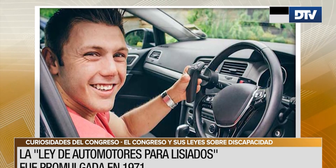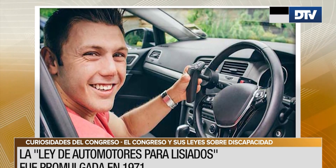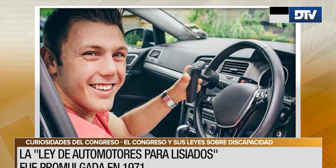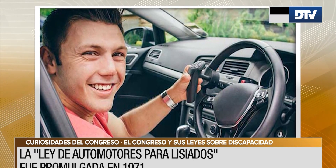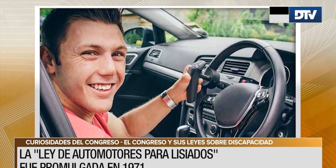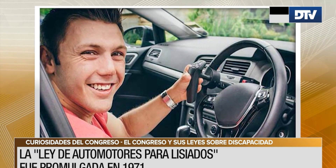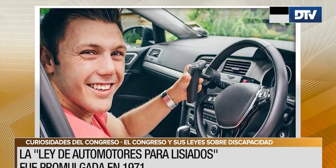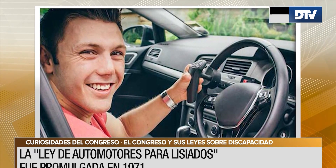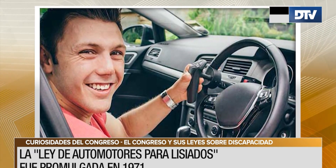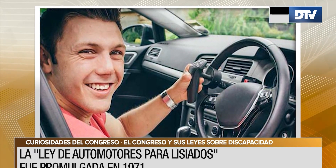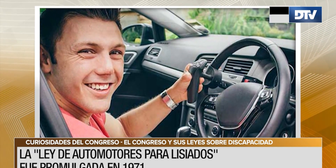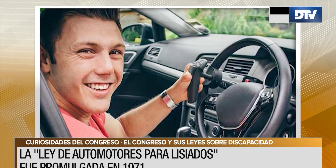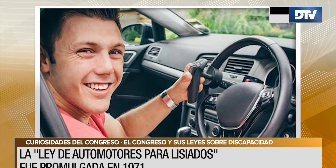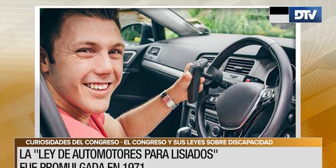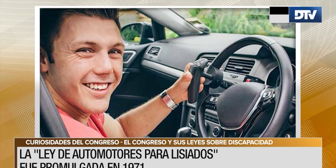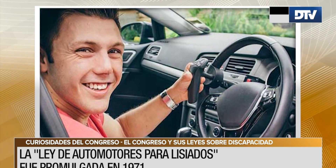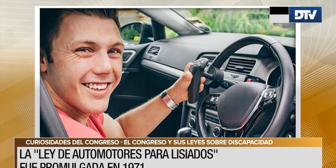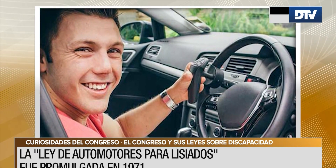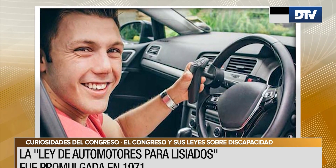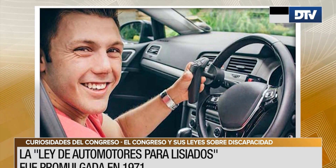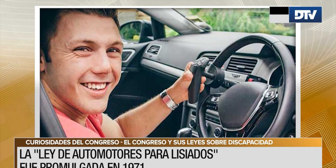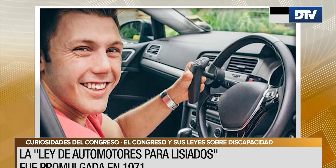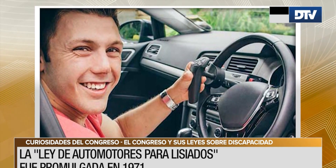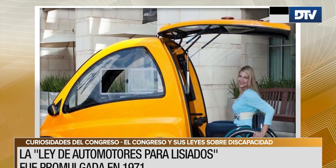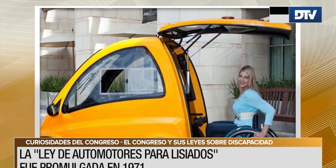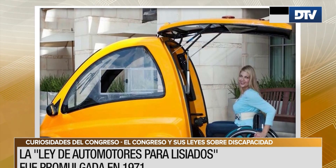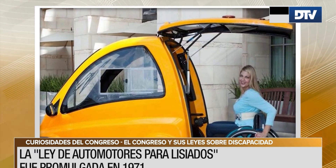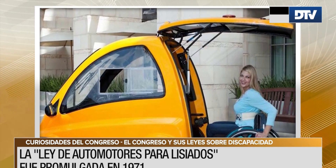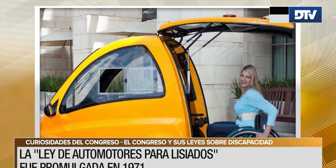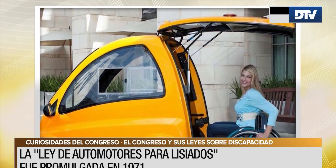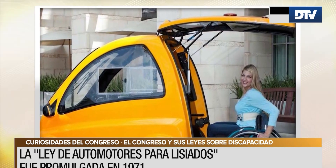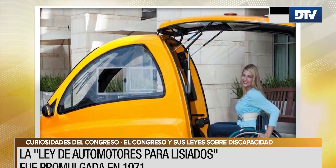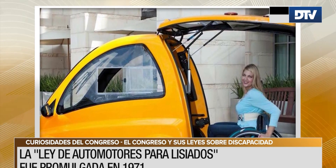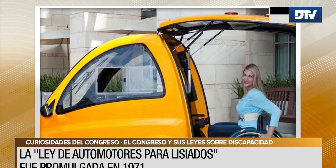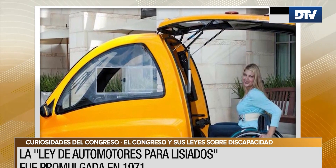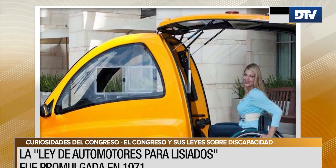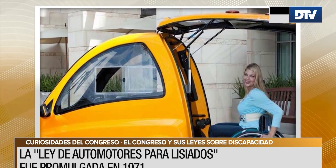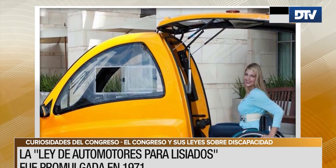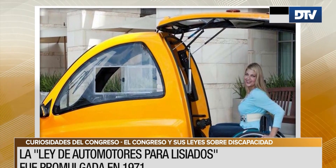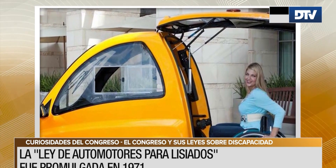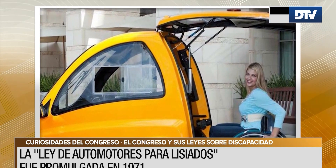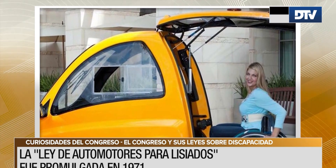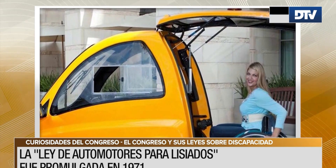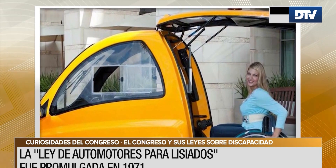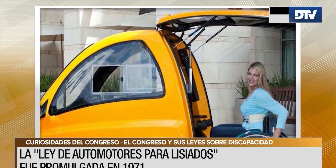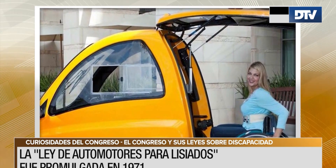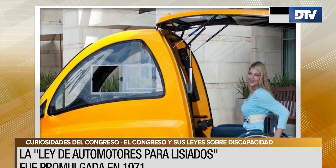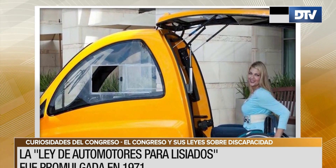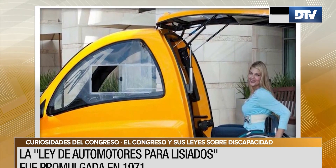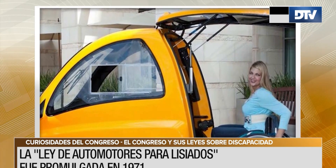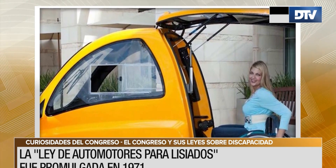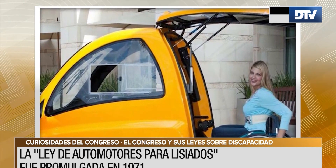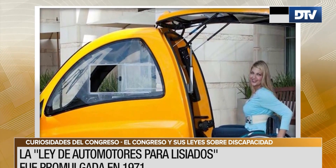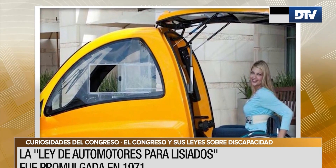discapacidad la adquisición de automotores para uso personal para que desarrollen una vida normal dentro de la sociedad. La